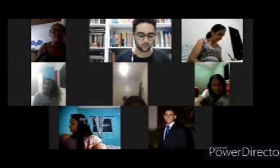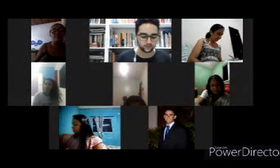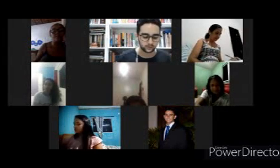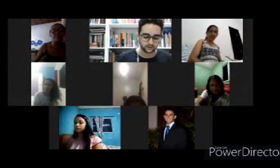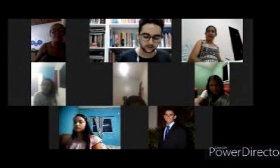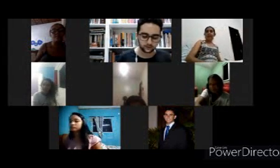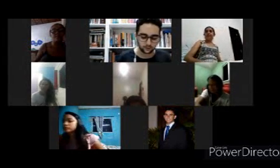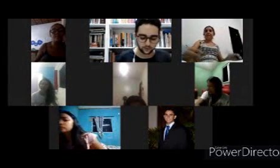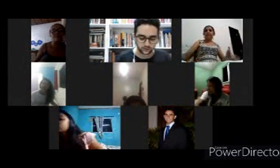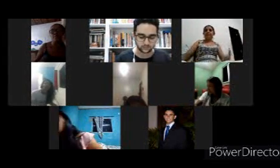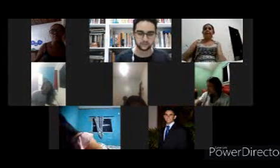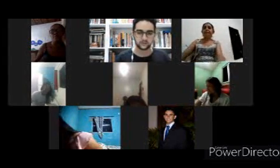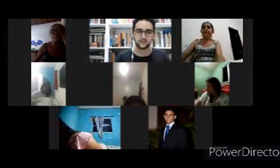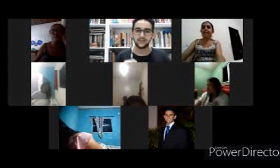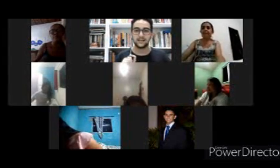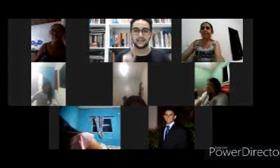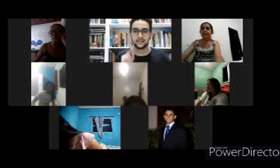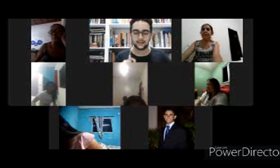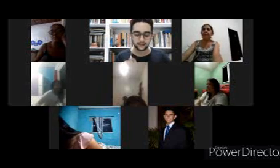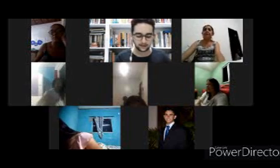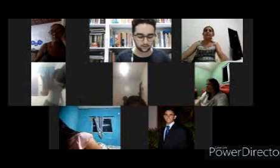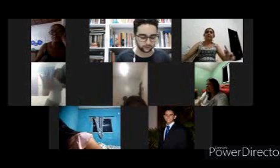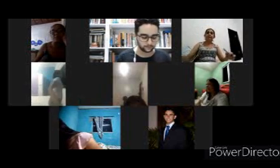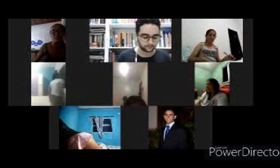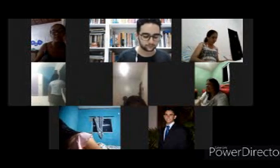algumas coisinhas que eu vou pedir para vocês treinarem agora.